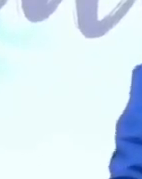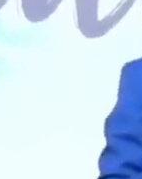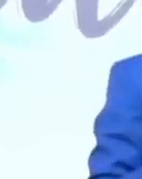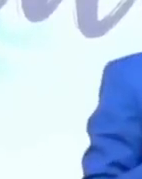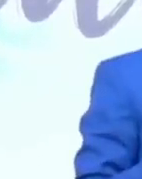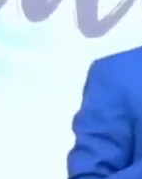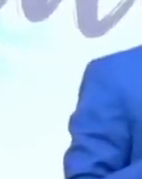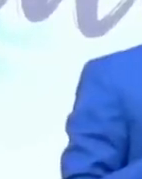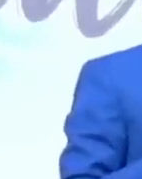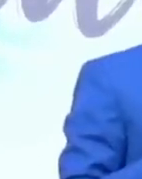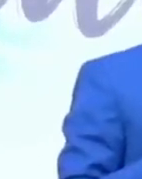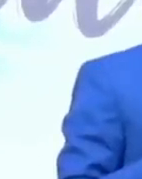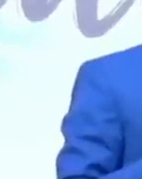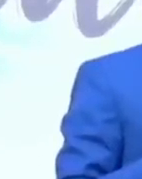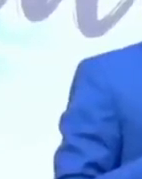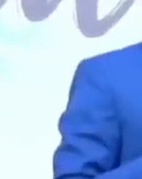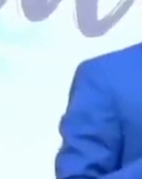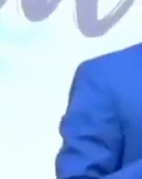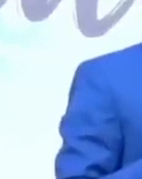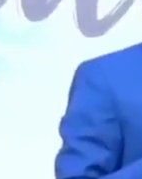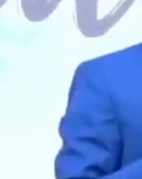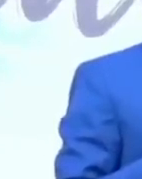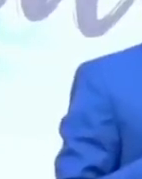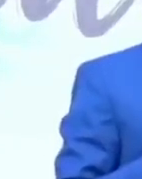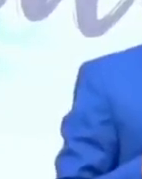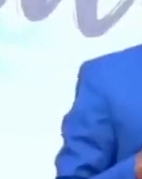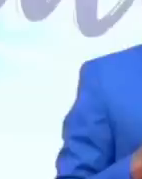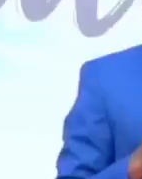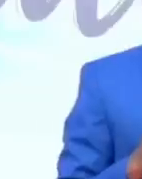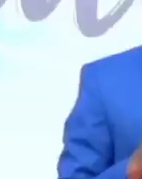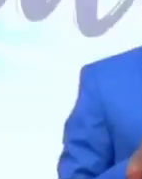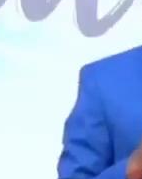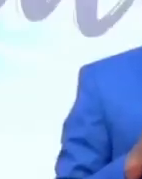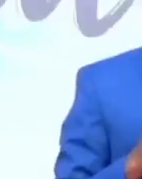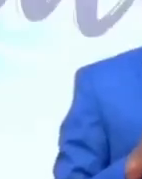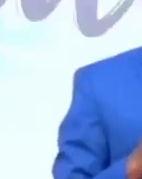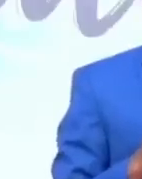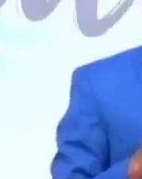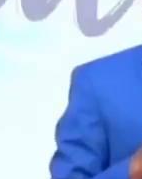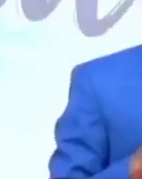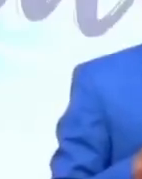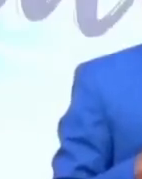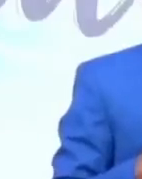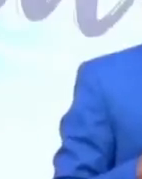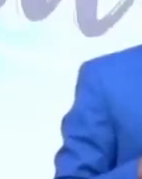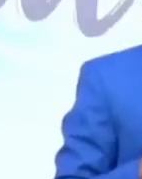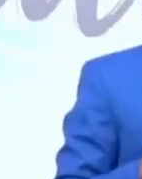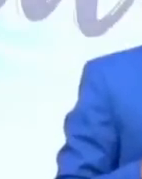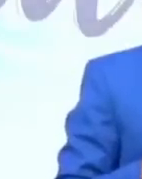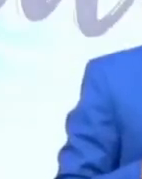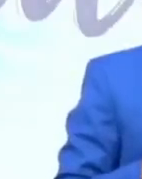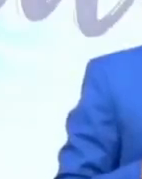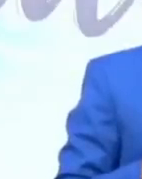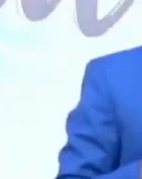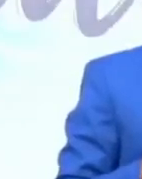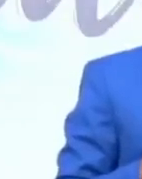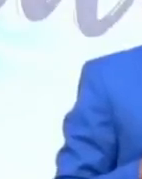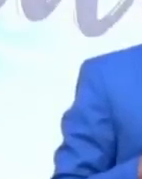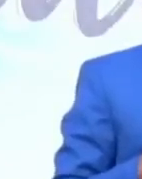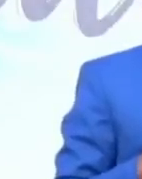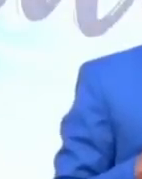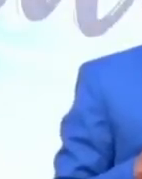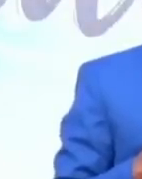Hekima ya kidunia inasema, kama unaona mtu anapanda mahala fulani na wewe hapo mahali